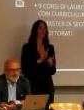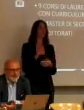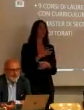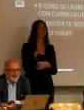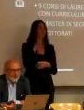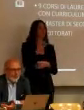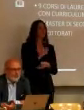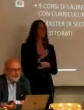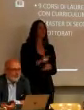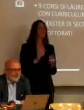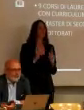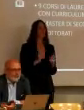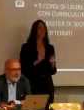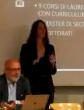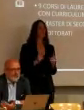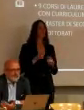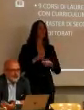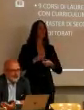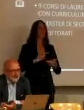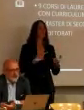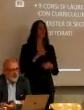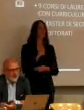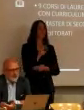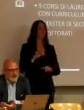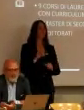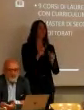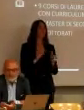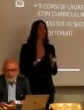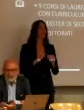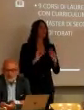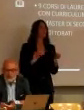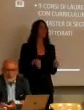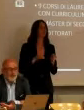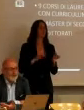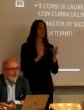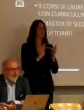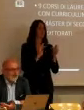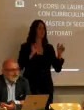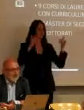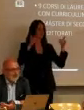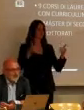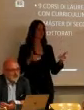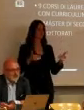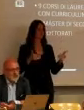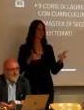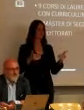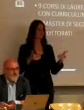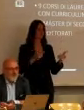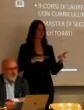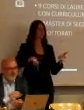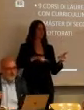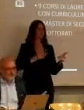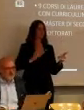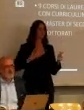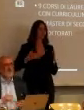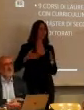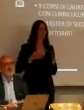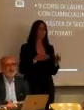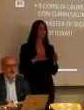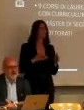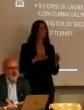nostra offerta formativa, ovviamente, è il sito. Io ve la spiego rapidamente. Noi abbiamo un percorso, che si allarga. Abbiamo